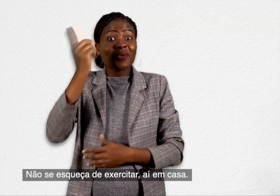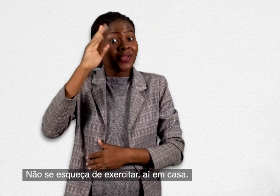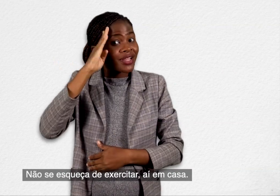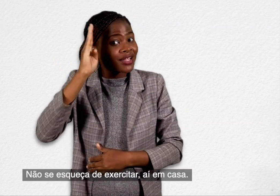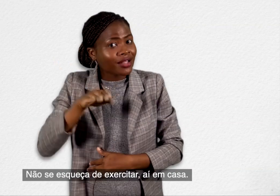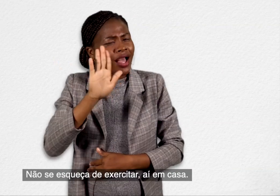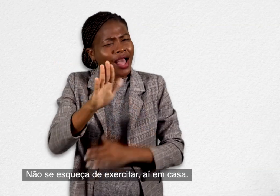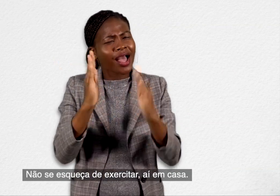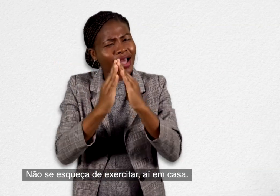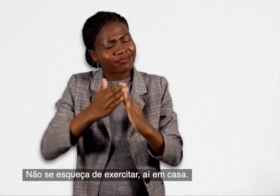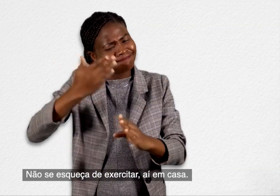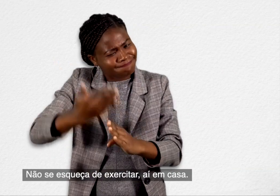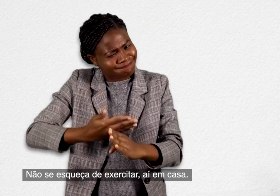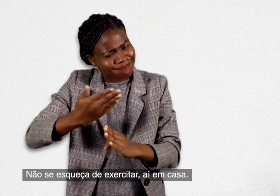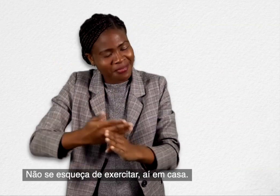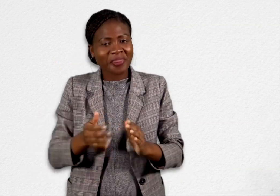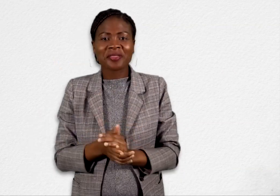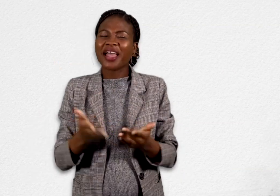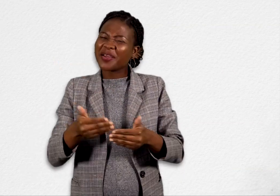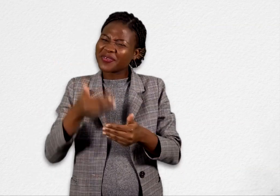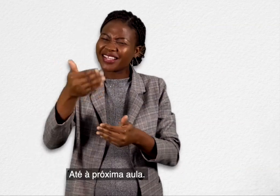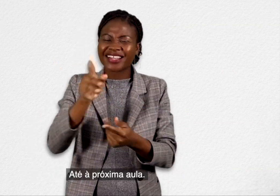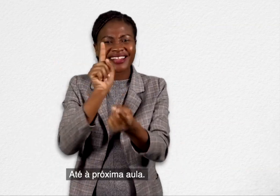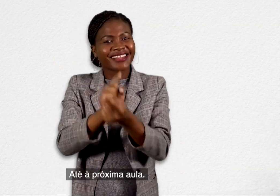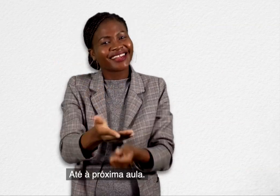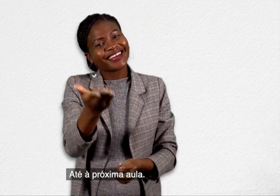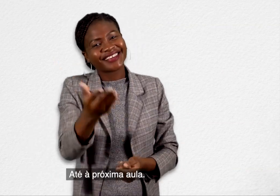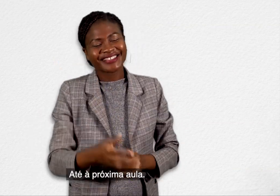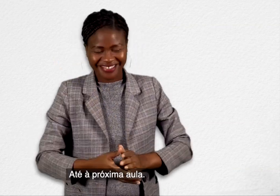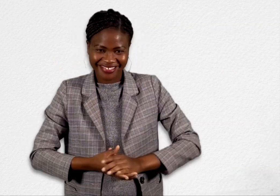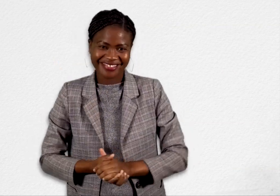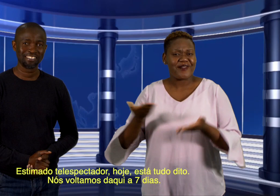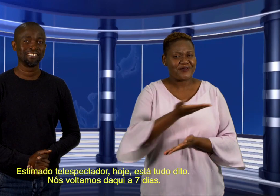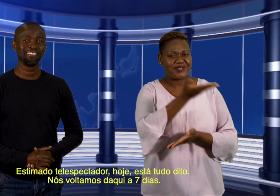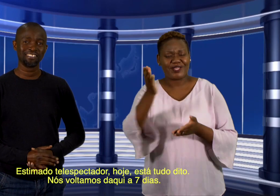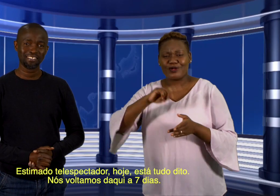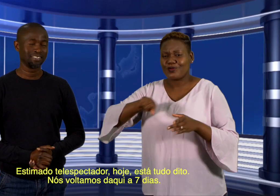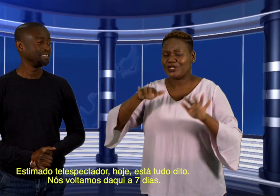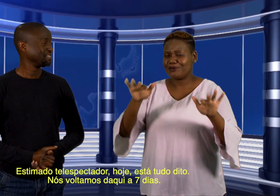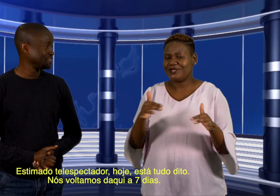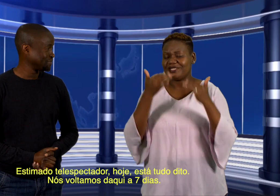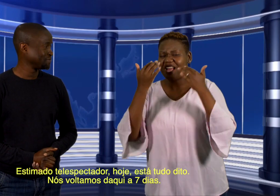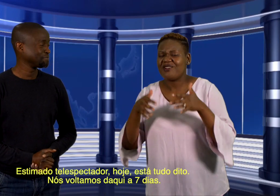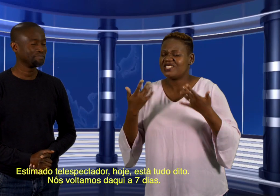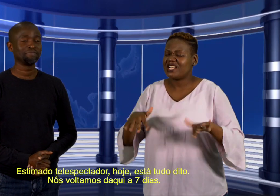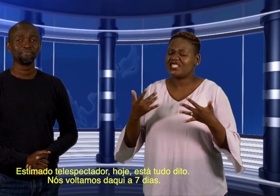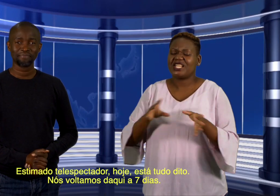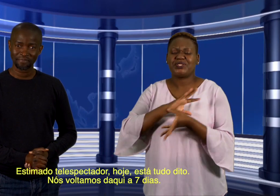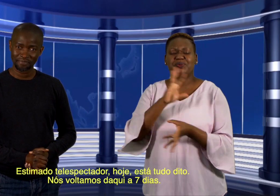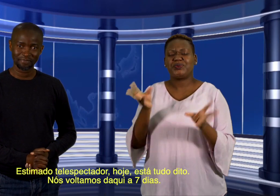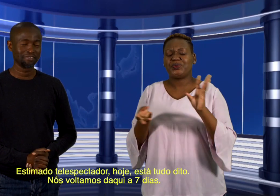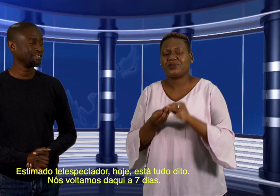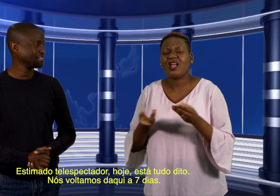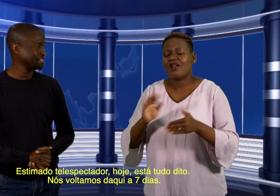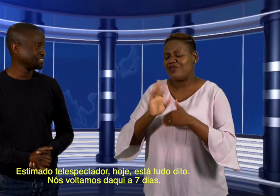Não se esqueça de exercitar aí em casa. Até a próxima aula. Estimado telespectador, hoje